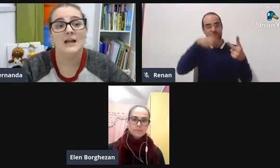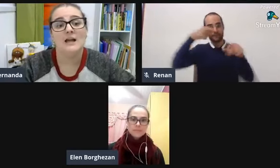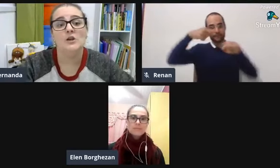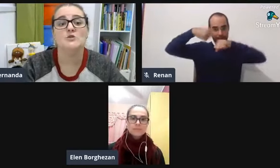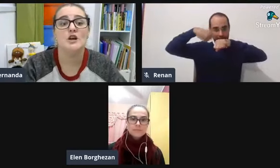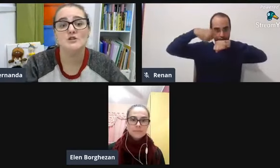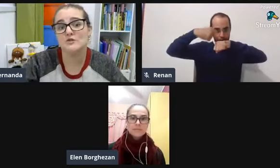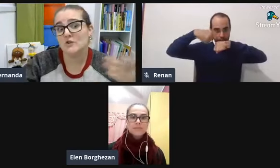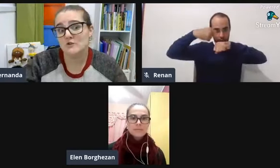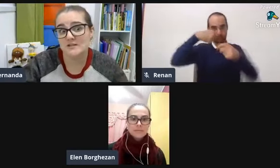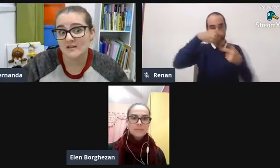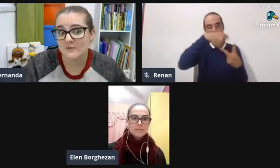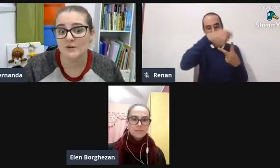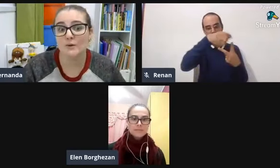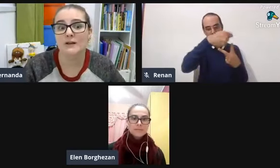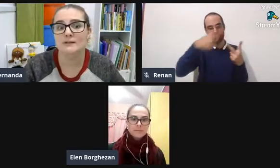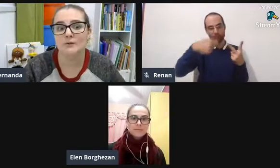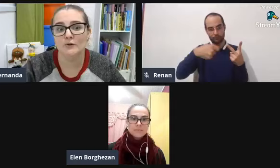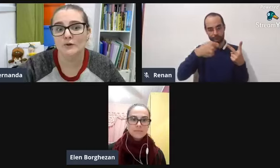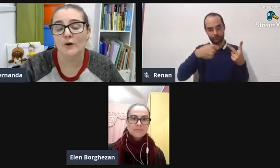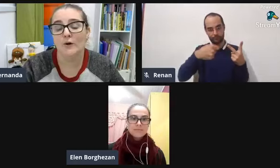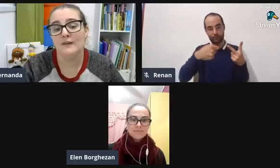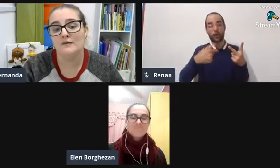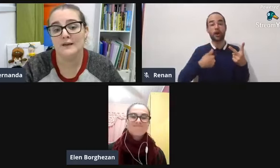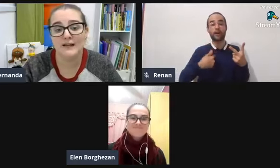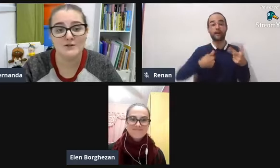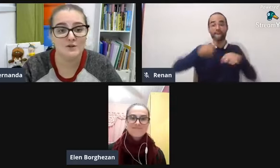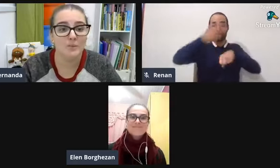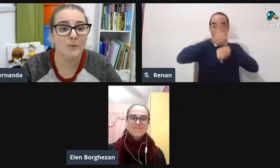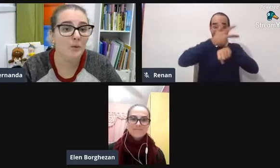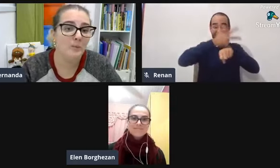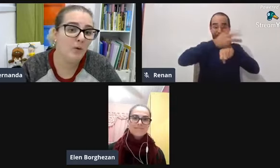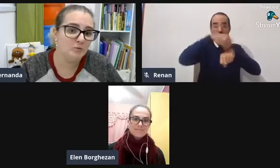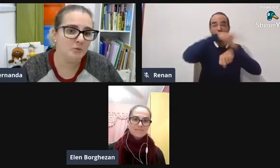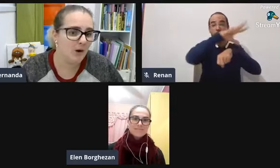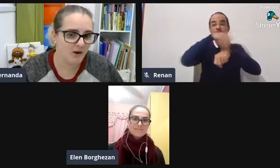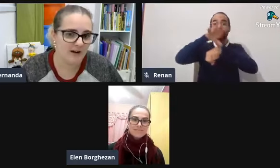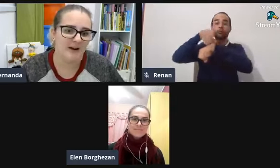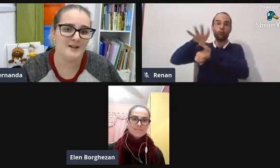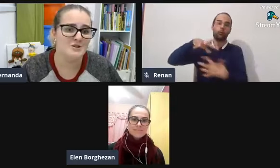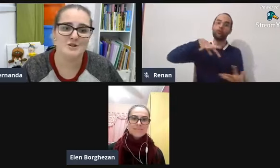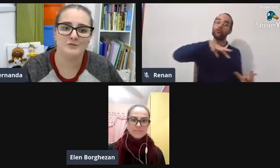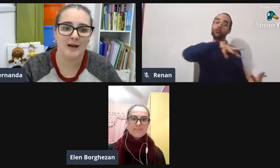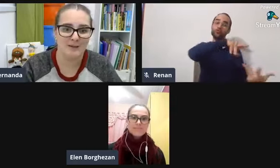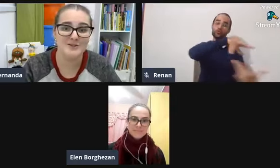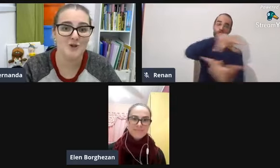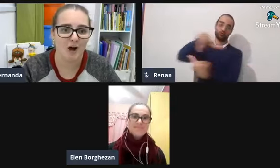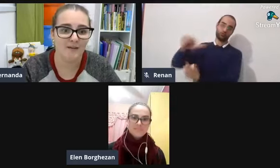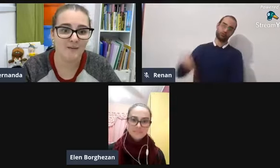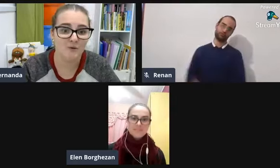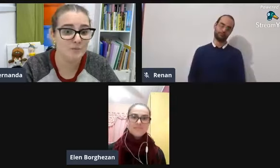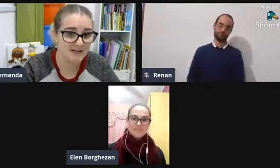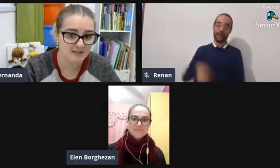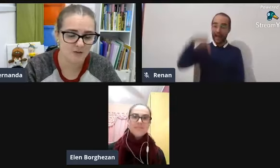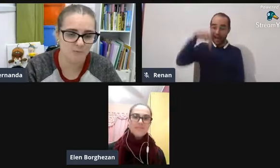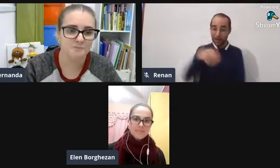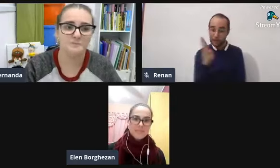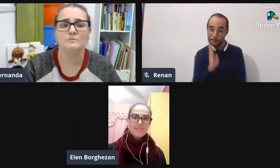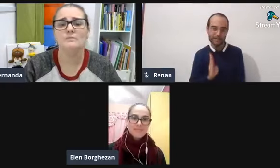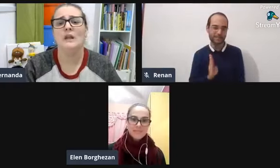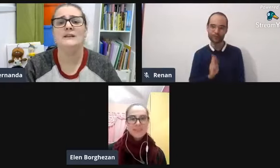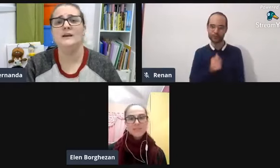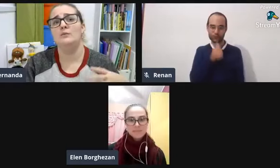inglês, e os nossos vídeos estão circulando, na verdade, o mundo agora, né? A gente não está mais só no